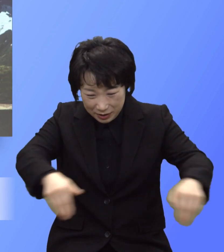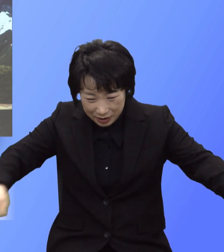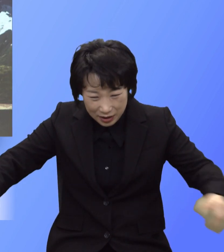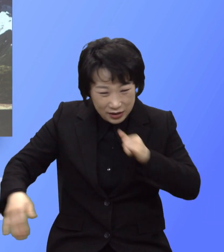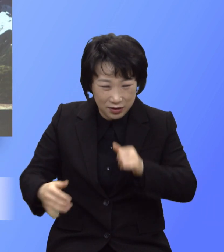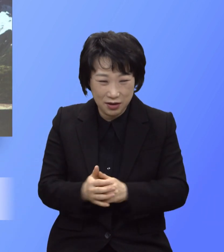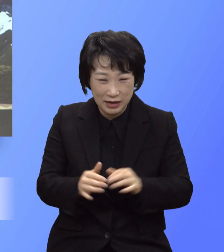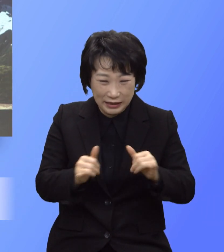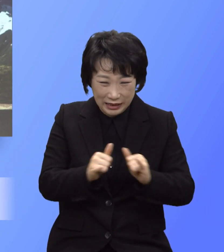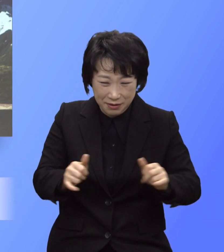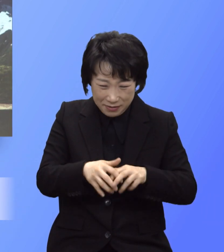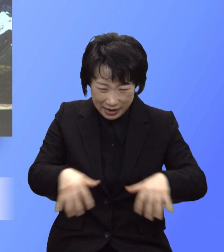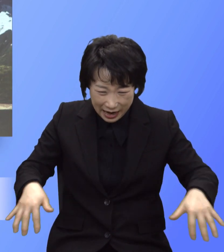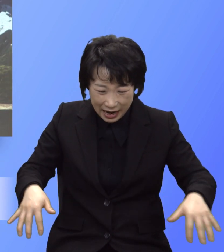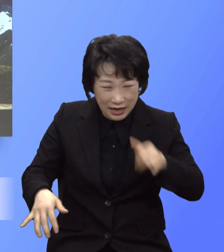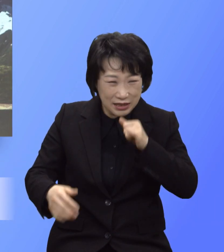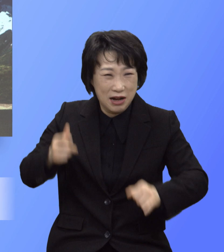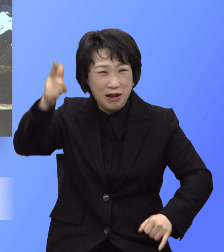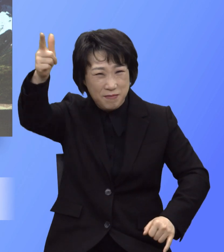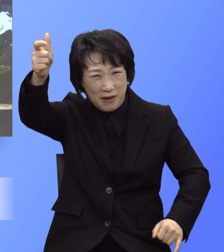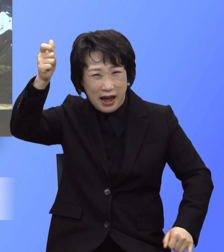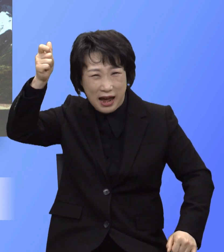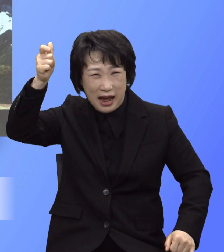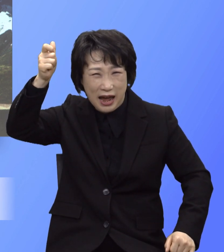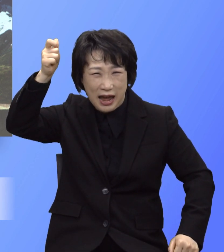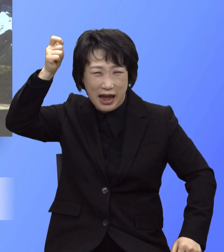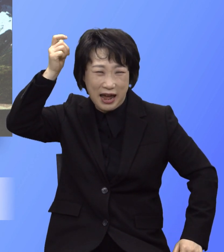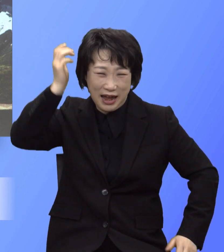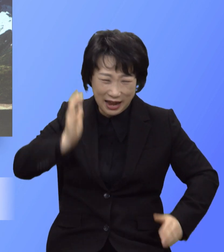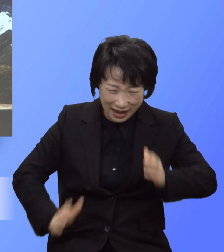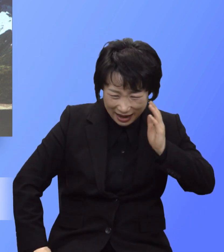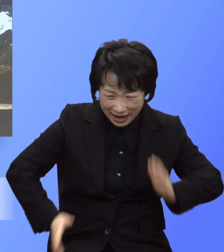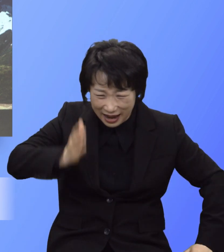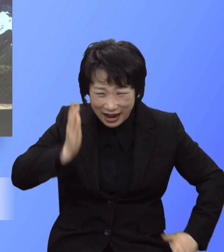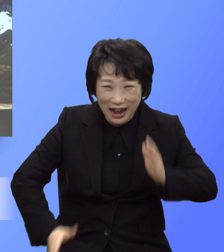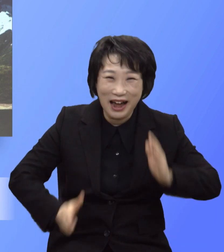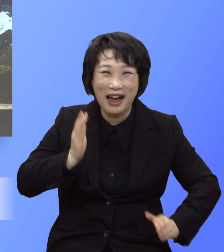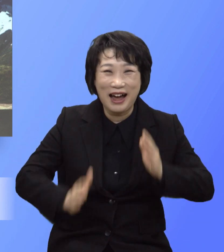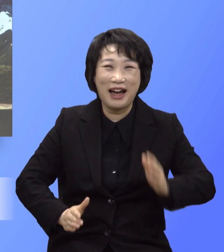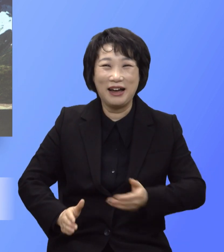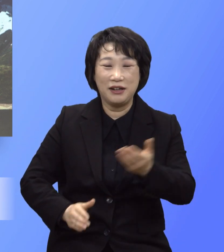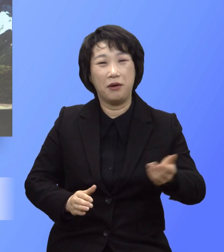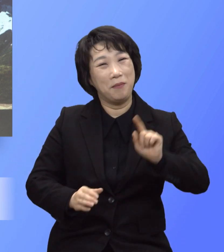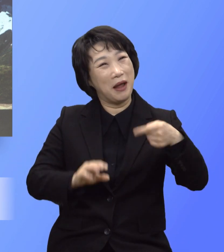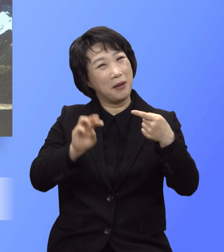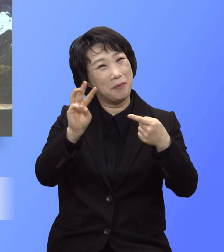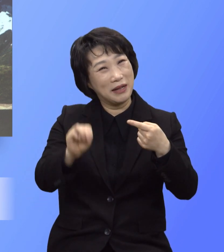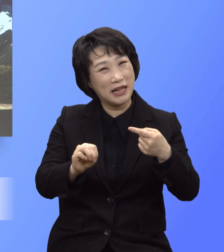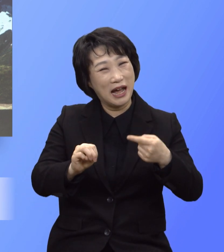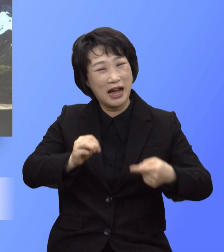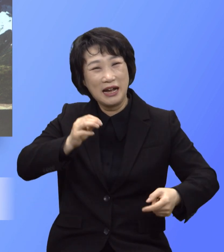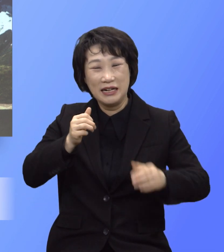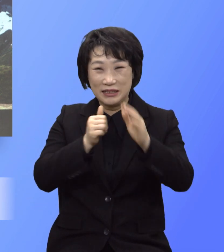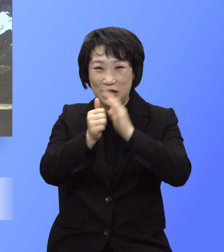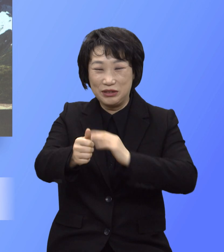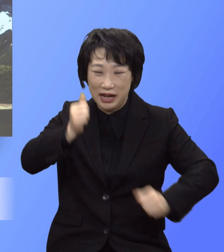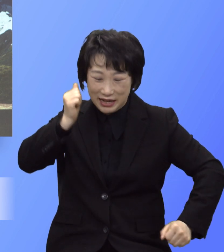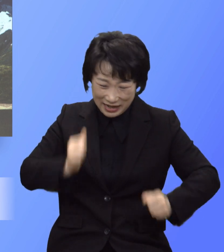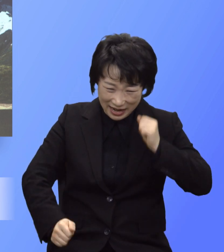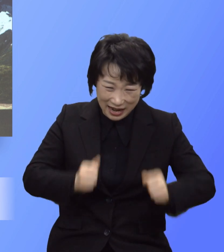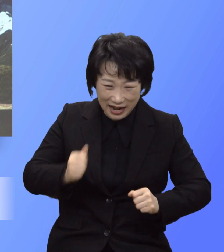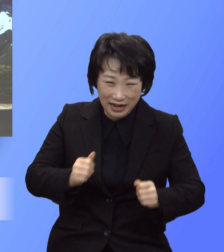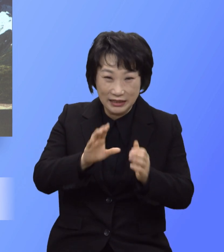정말로 심장의 숨소리가 하여튼 여러분 보세요. 여러분 100m 선수가 뛰면서